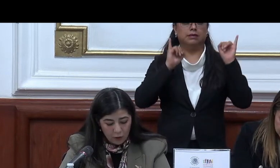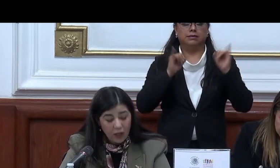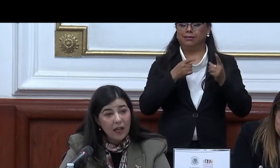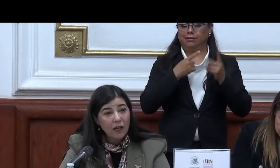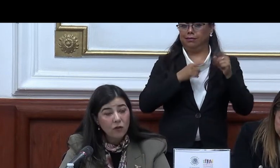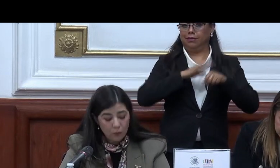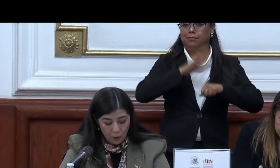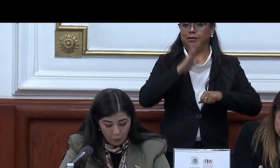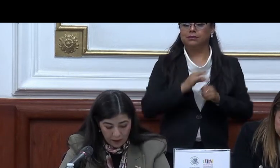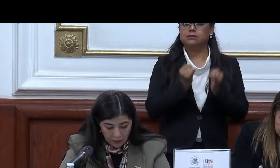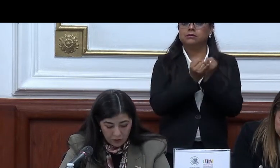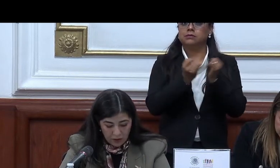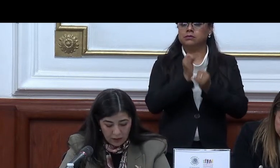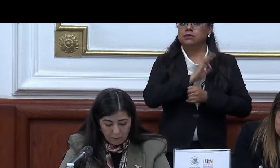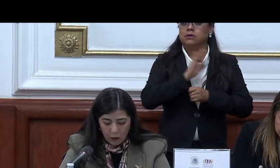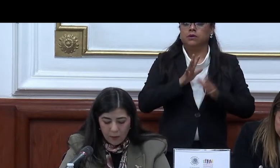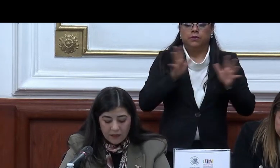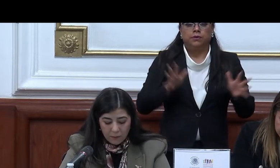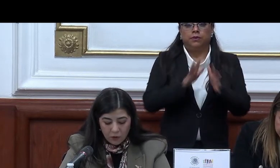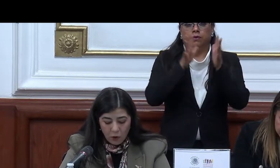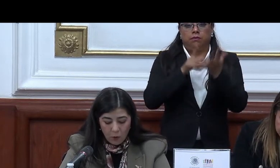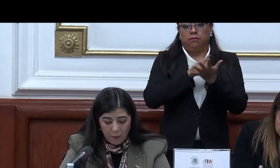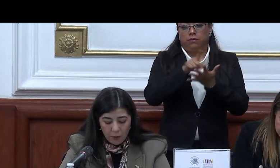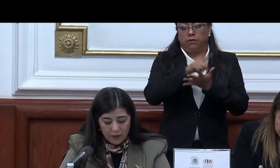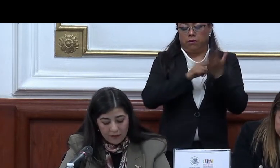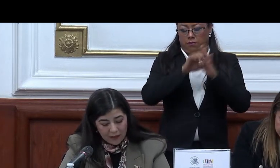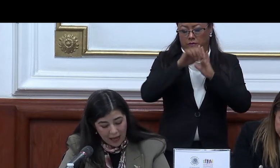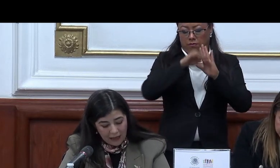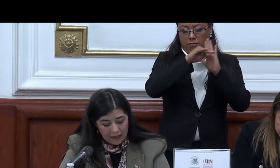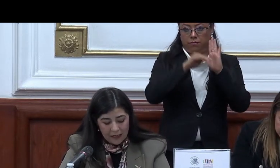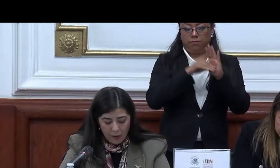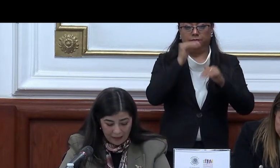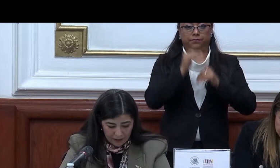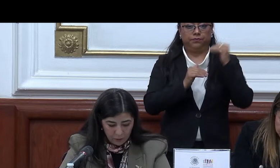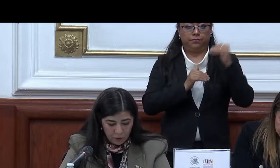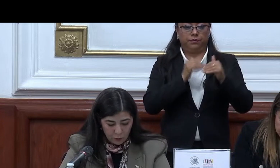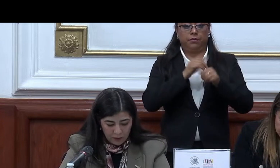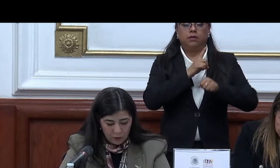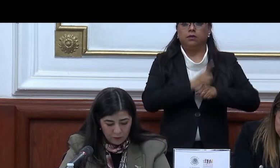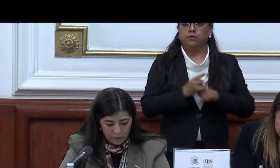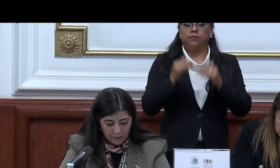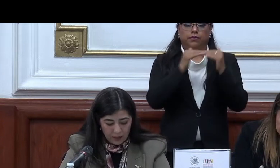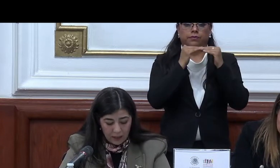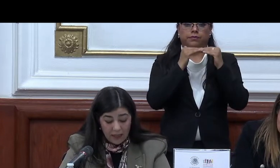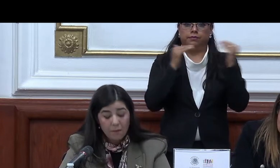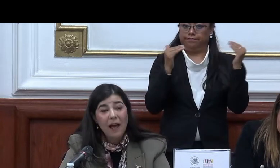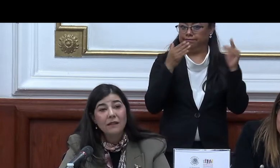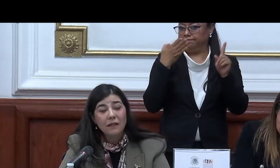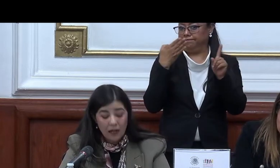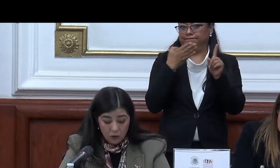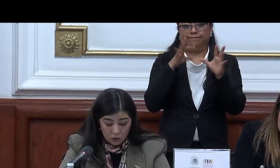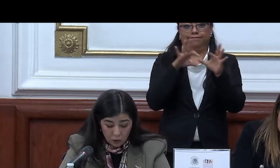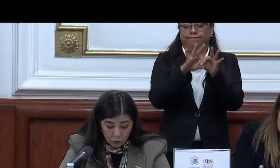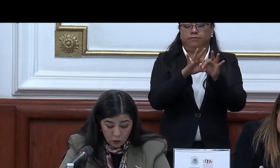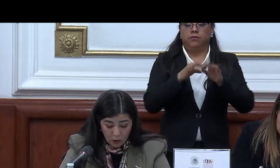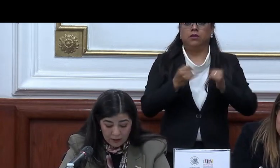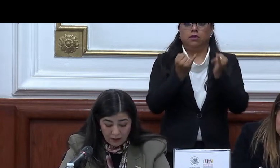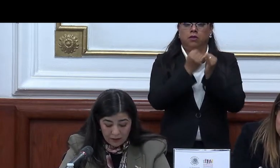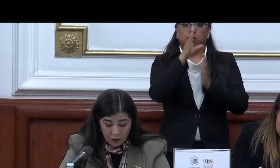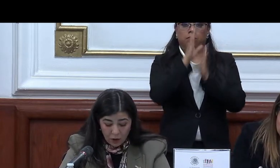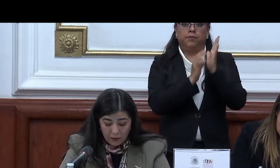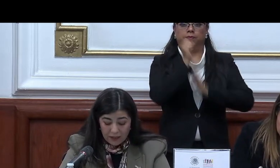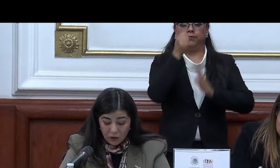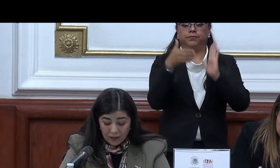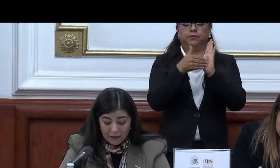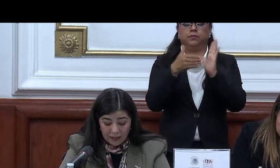para protegerlos y promoverlos, bajo principios como la progresividad y la igualdad, por supuesto. Además, la Constitución